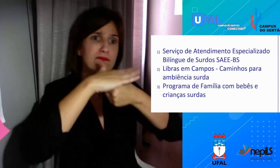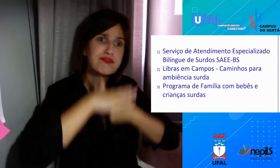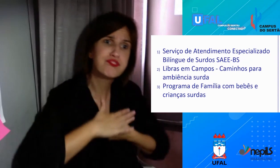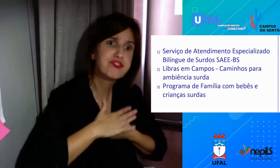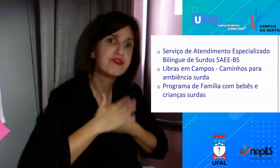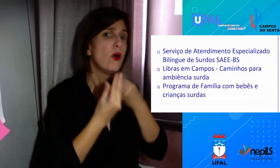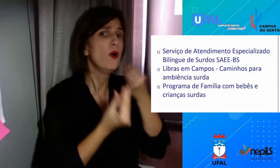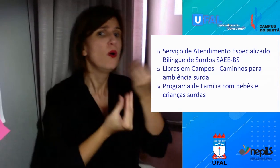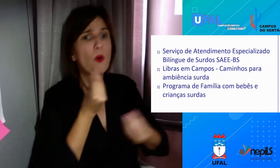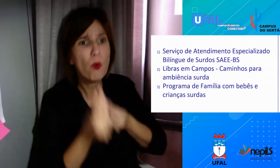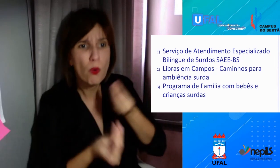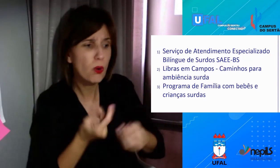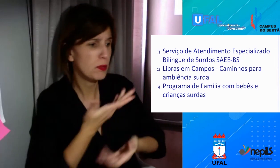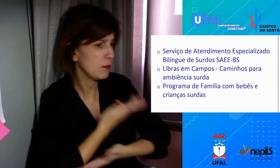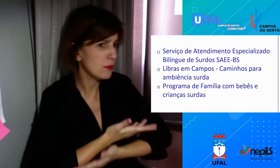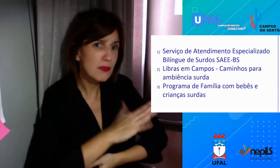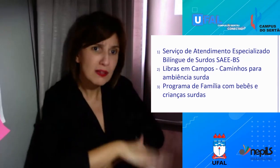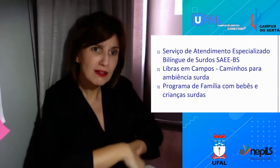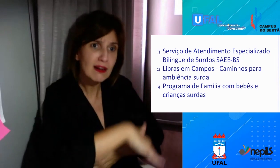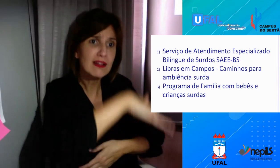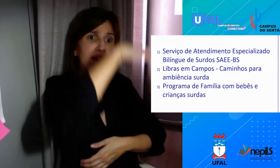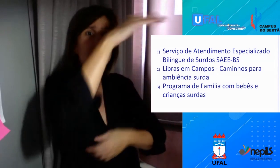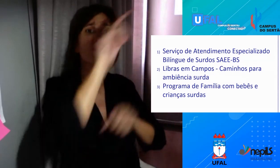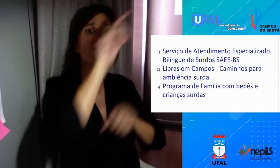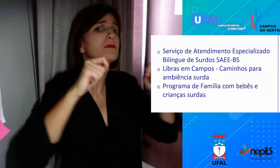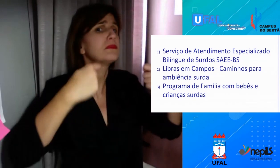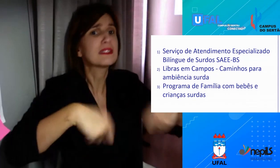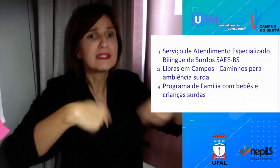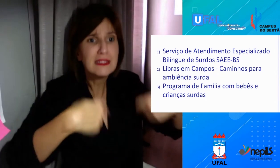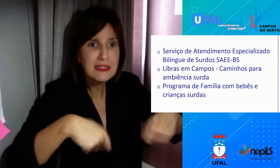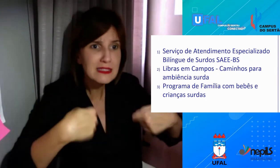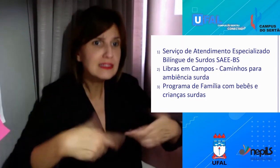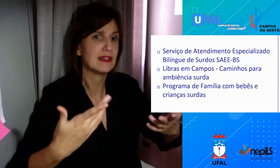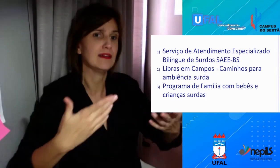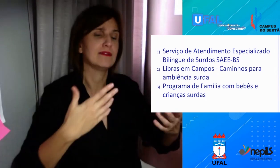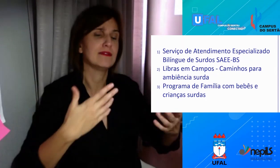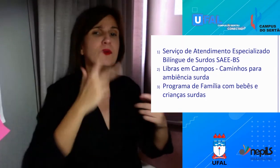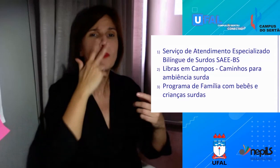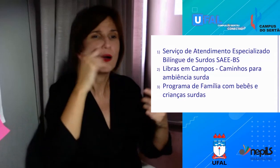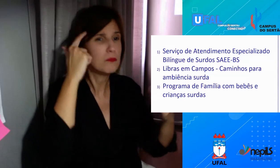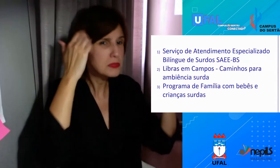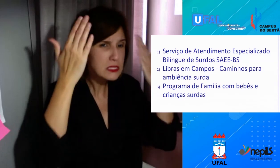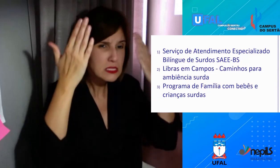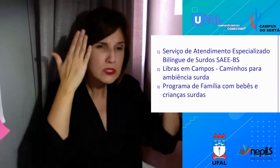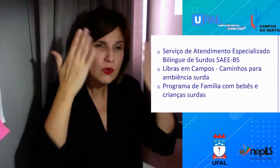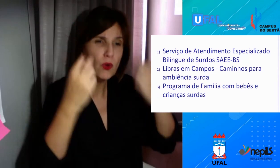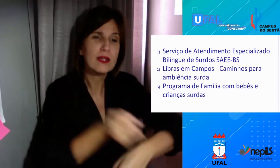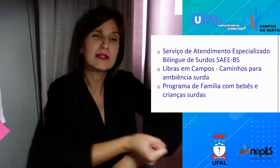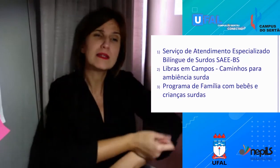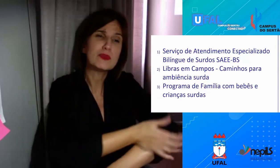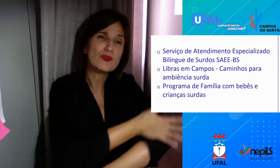aqueles pais que se sentem mal, que se sentem preocupados, que